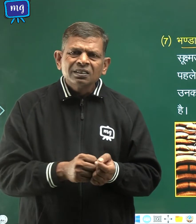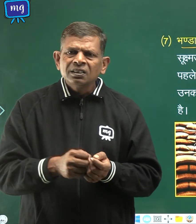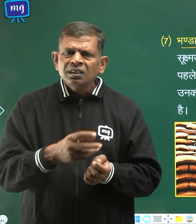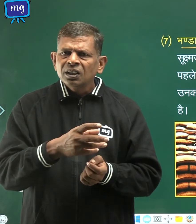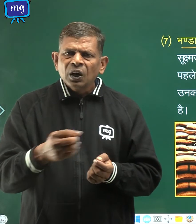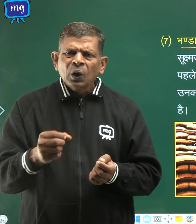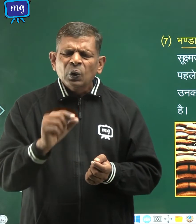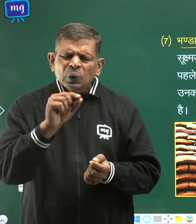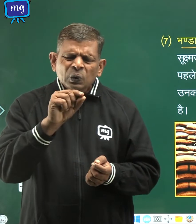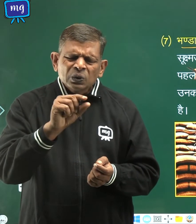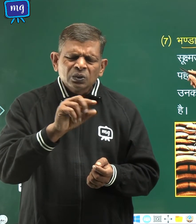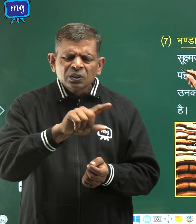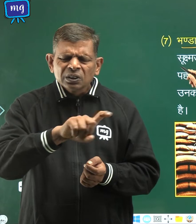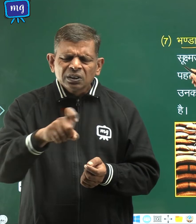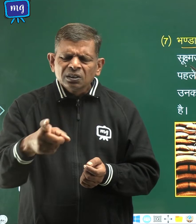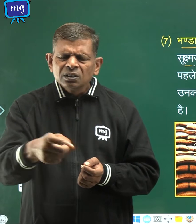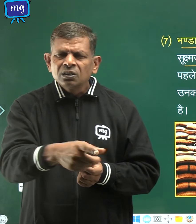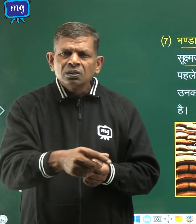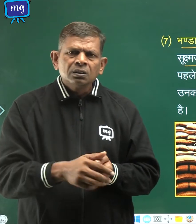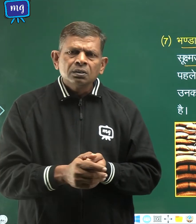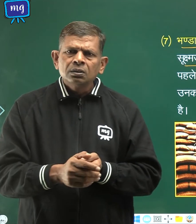एवं सूक्ष्म जीवों से